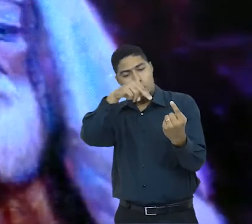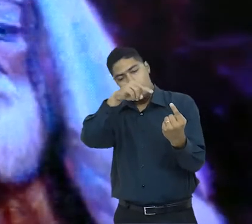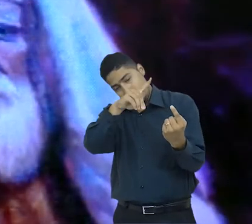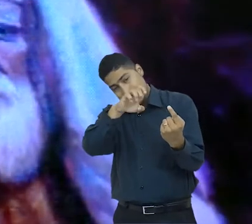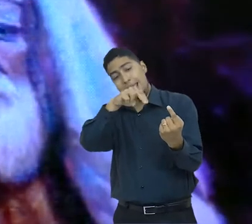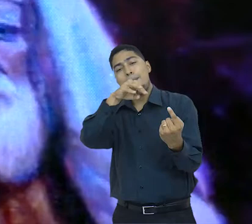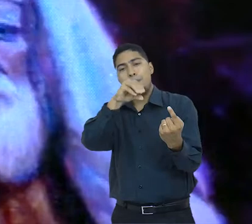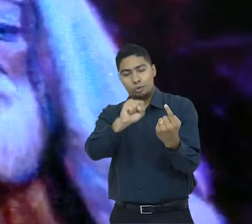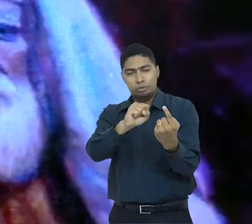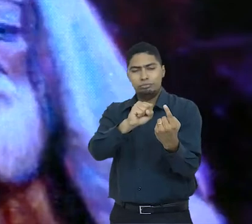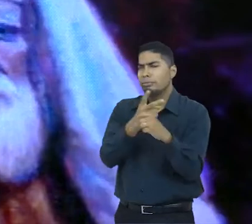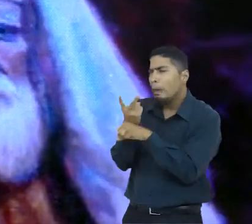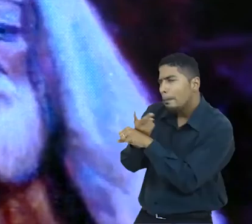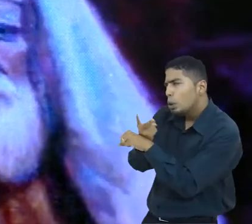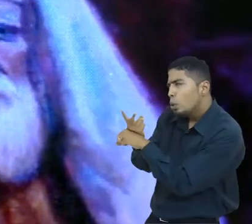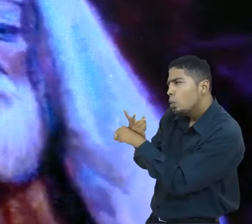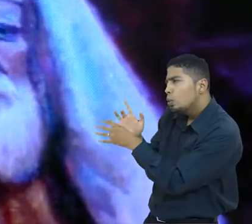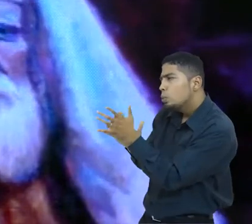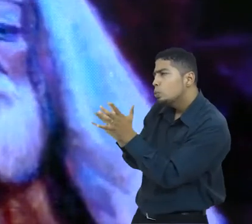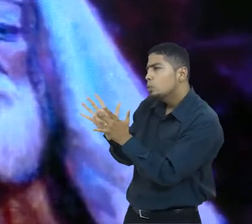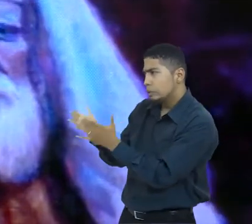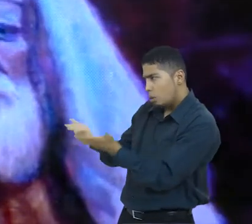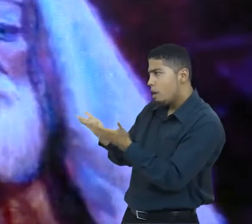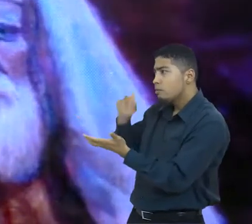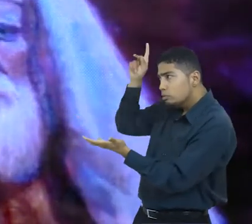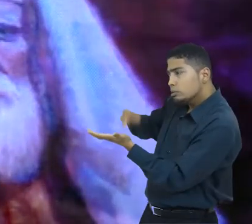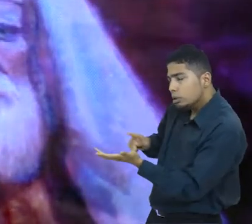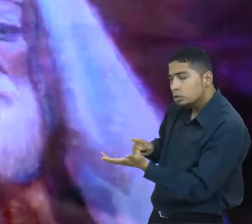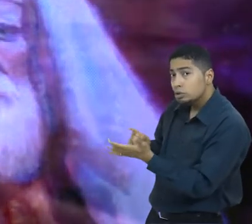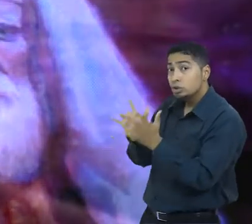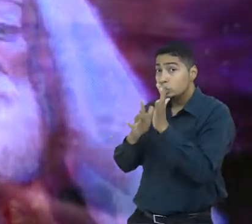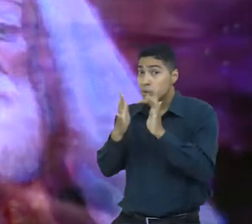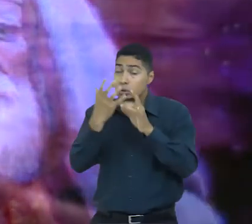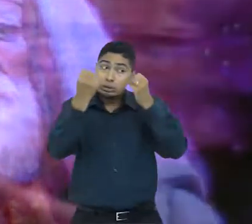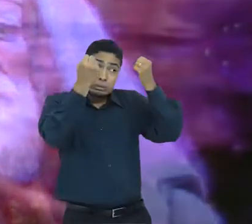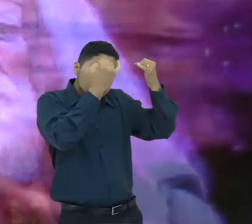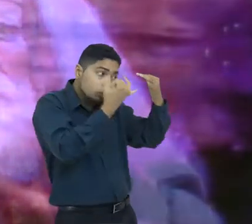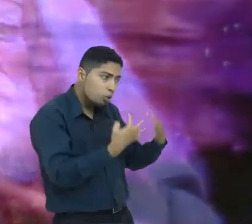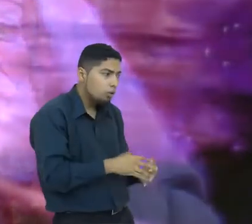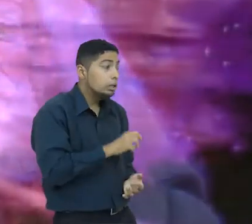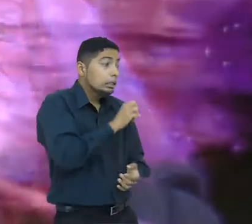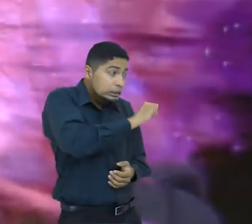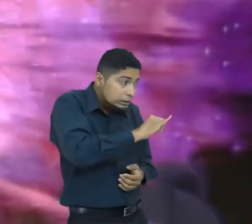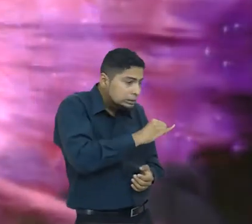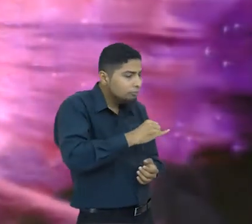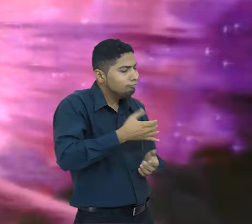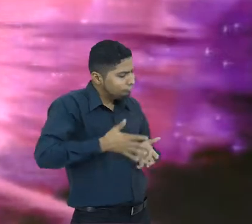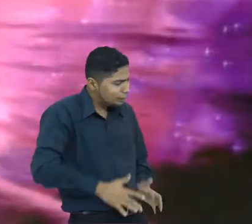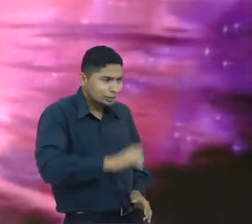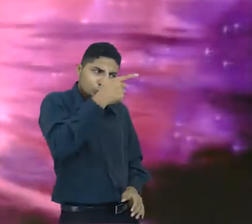noite, pois queria conhecer a verdade. Jesus explicou-lhe: se a pessoa não nascer de novo, não poderá ver o reino